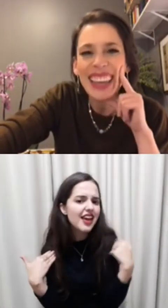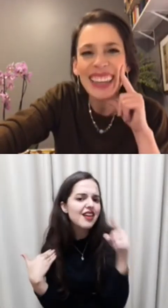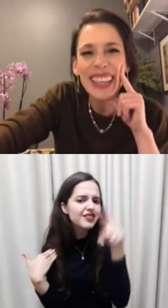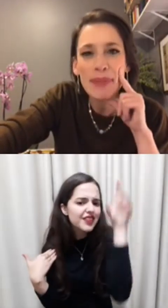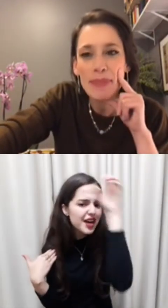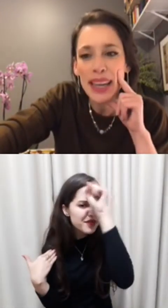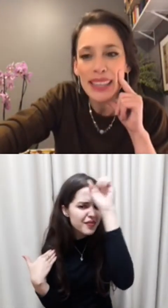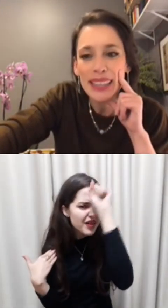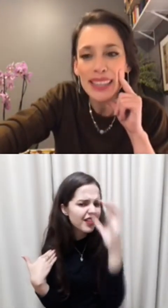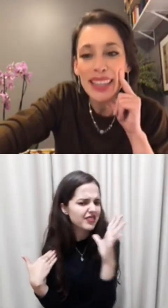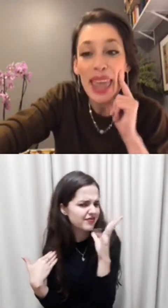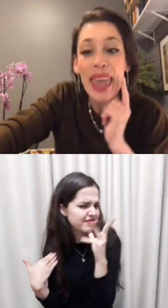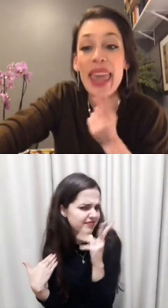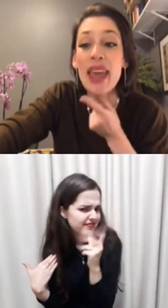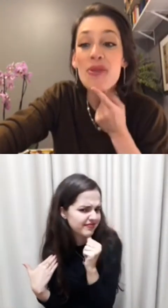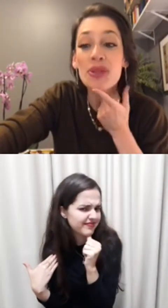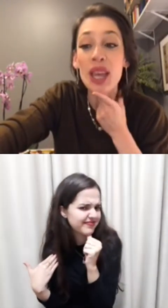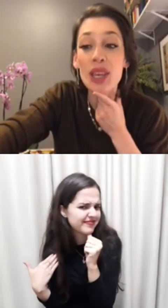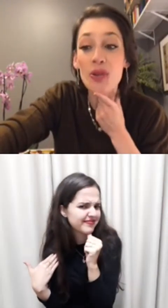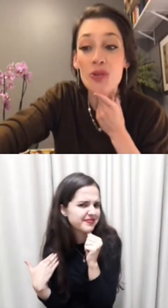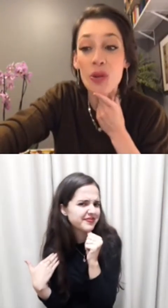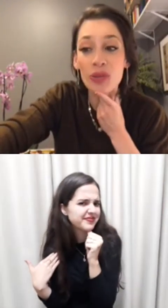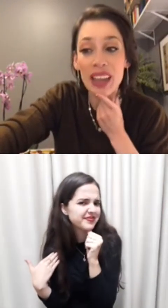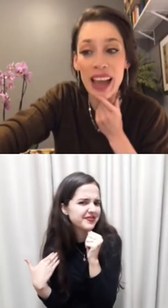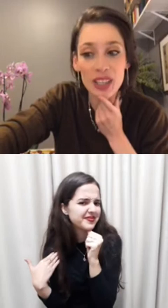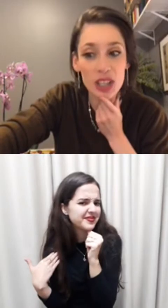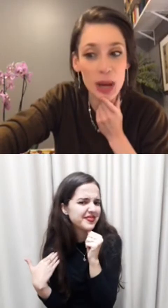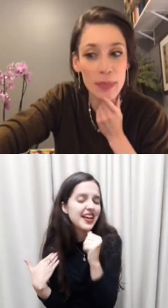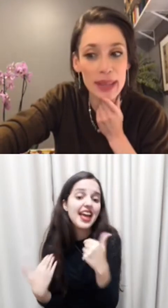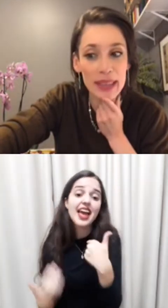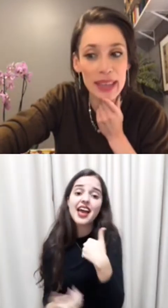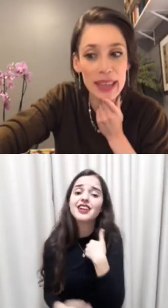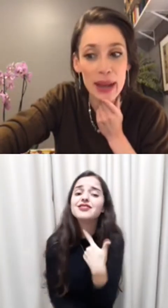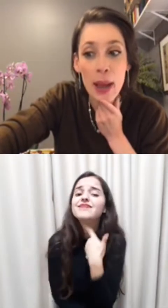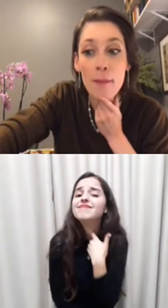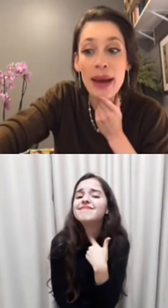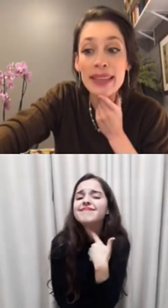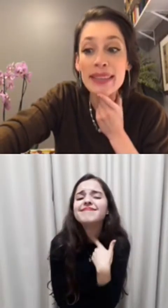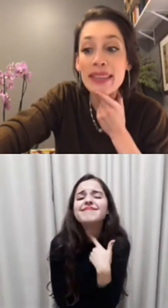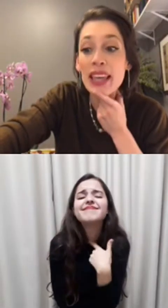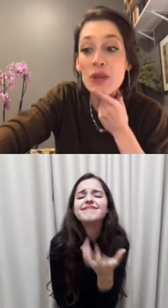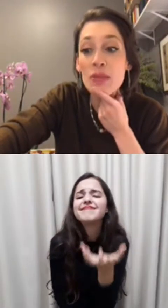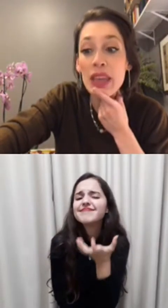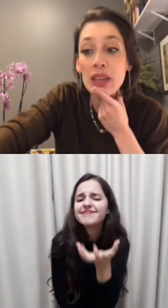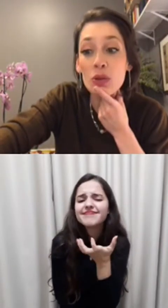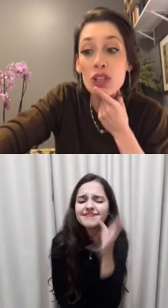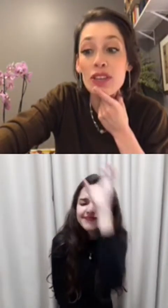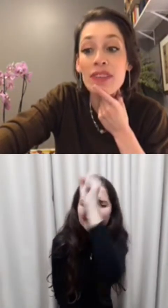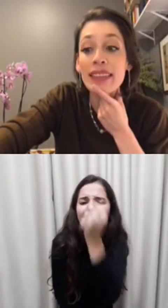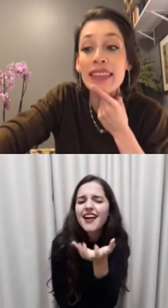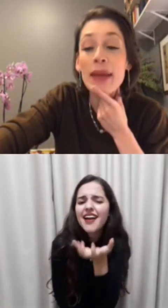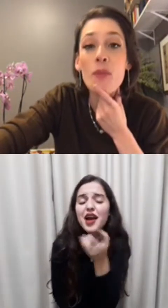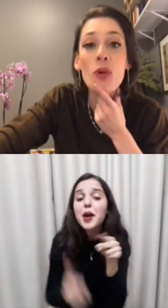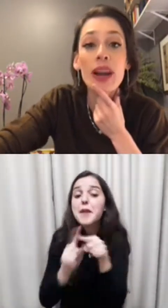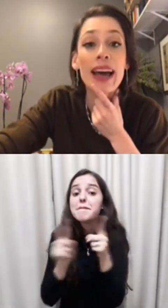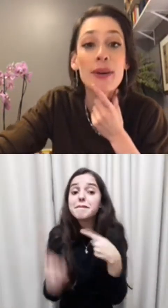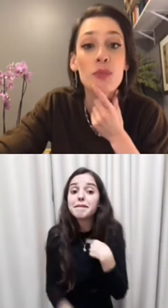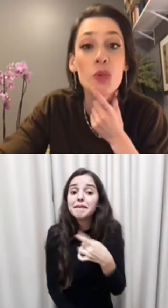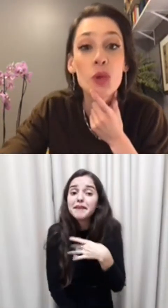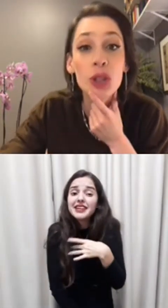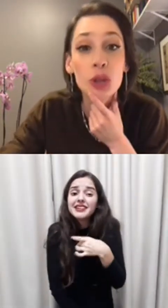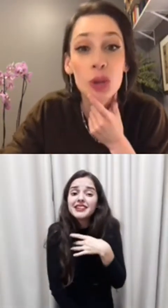aprender Libras? Eu tenho vontade de aprender, mas tenho medo de que vá